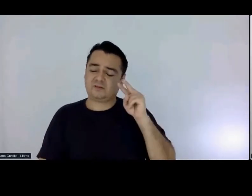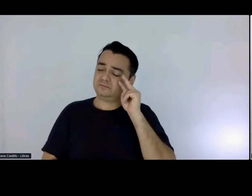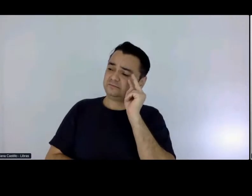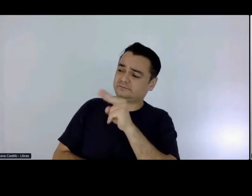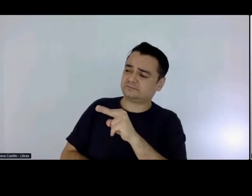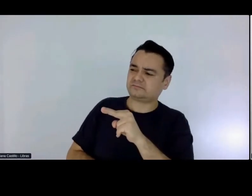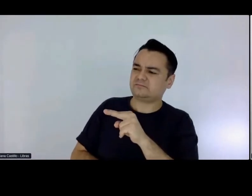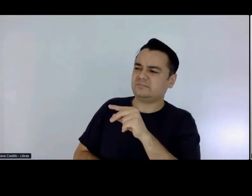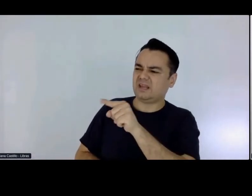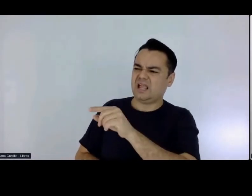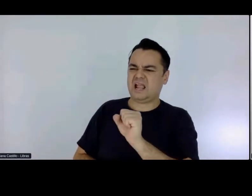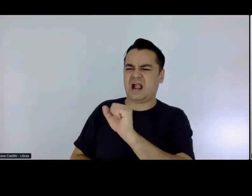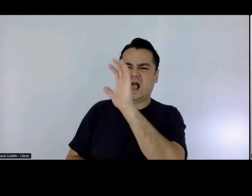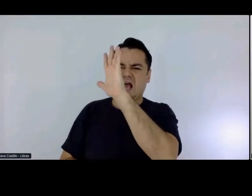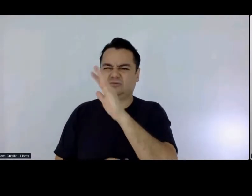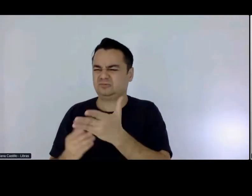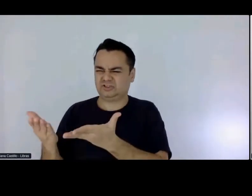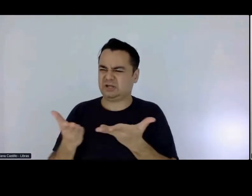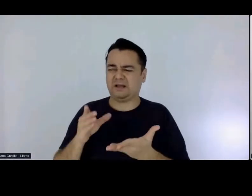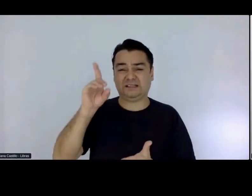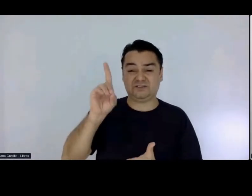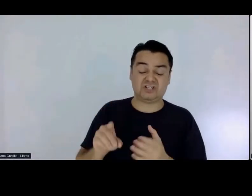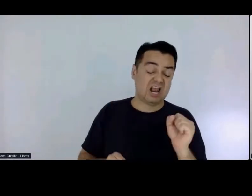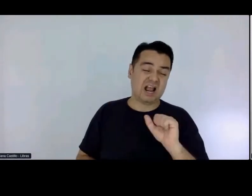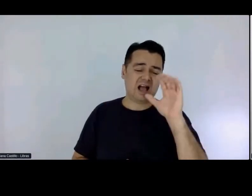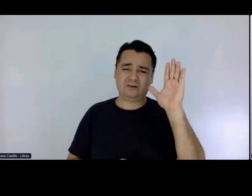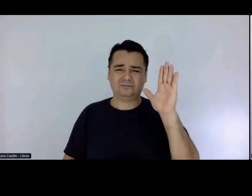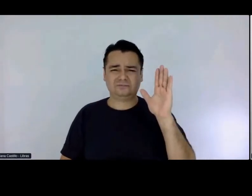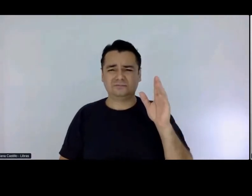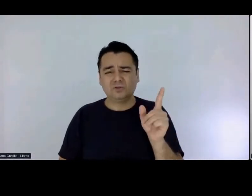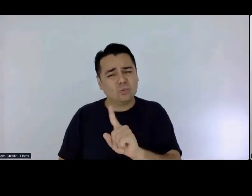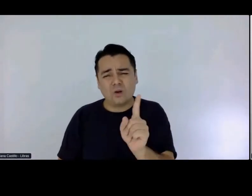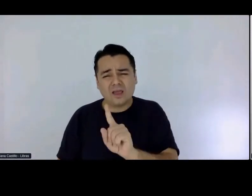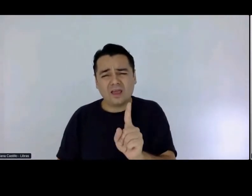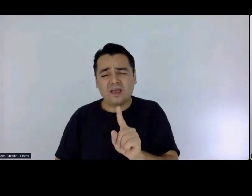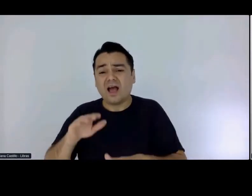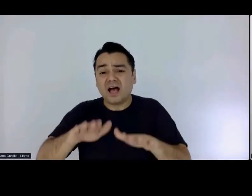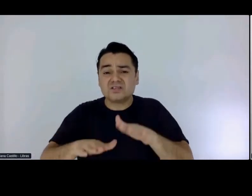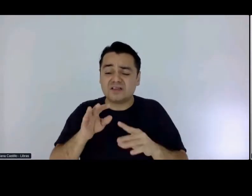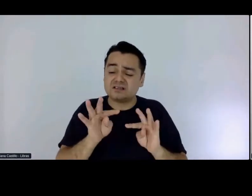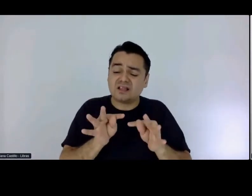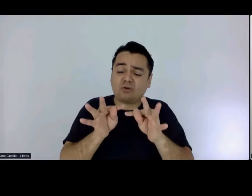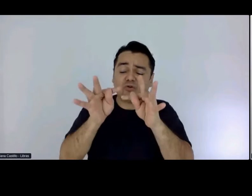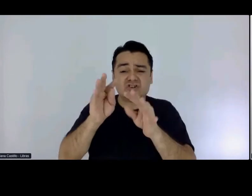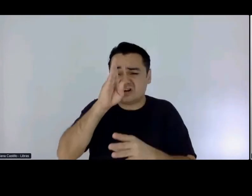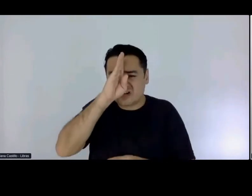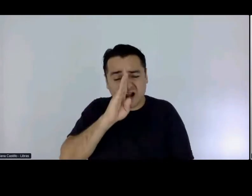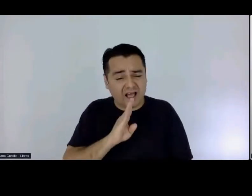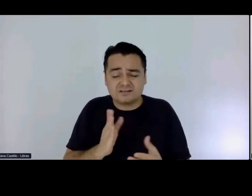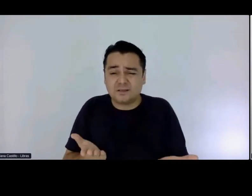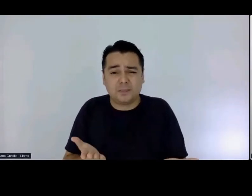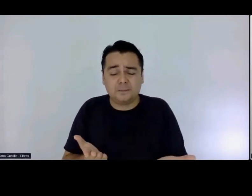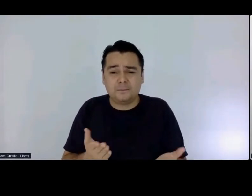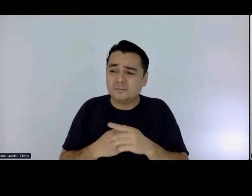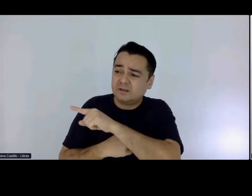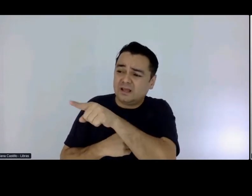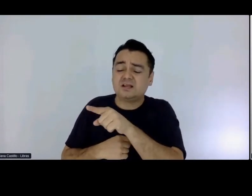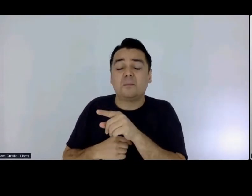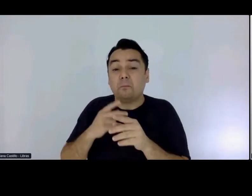sejamos caros. E tem tecnologias assistivas que são gratuitas e as pessoas desconhecem, simplesmente